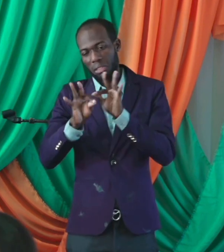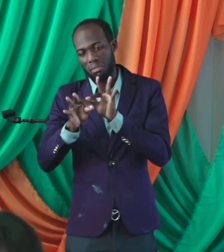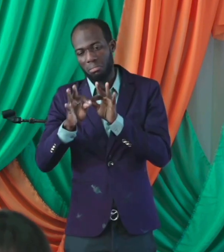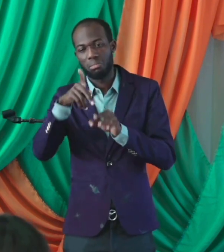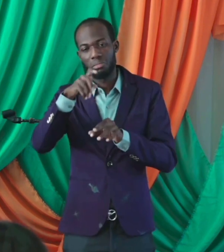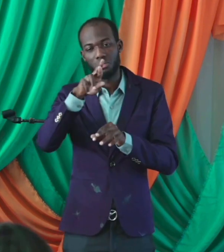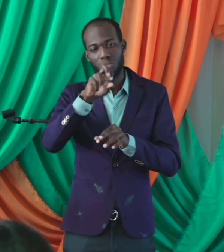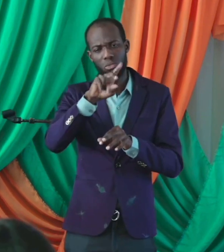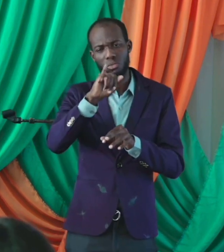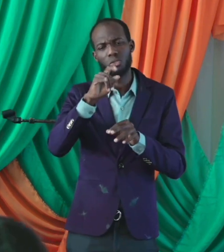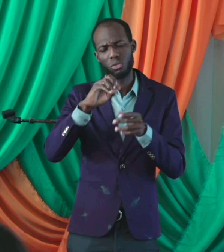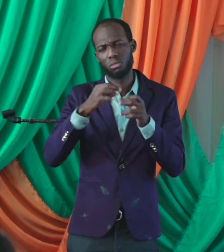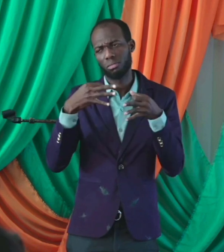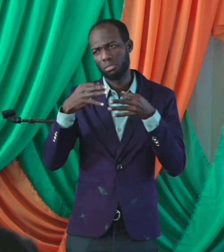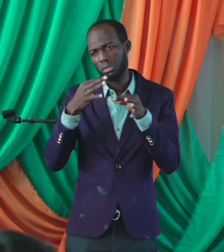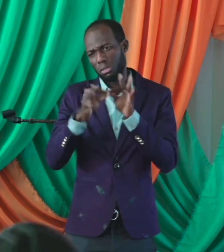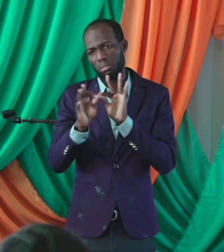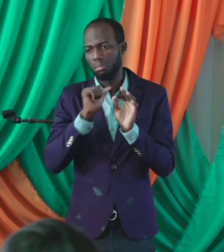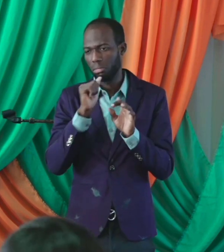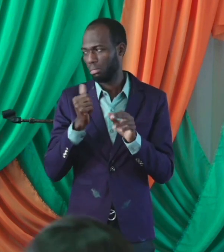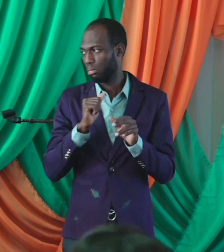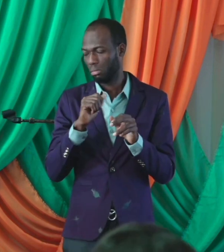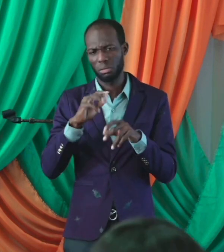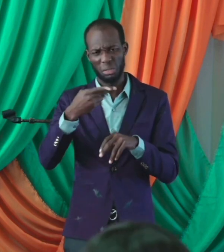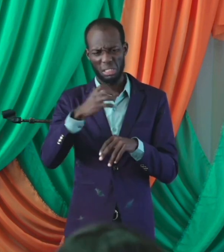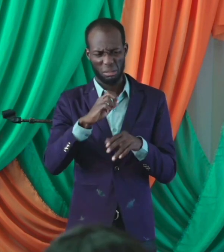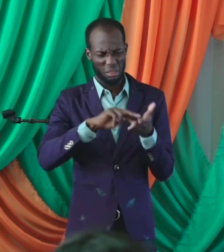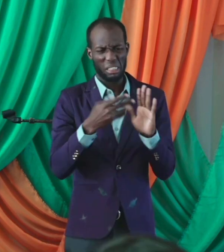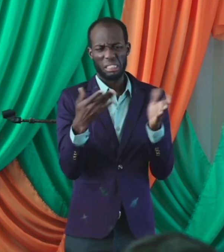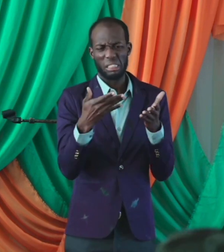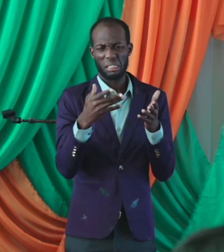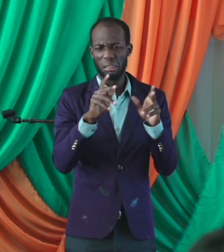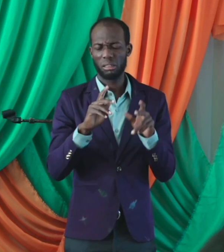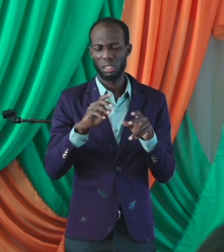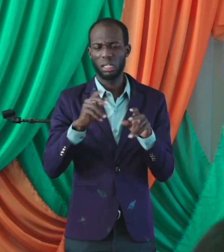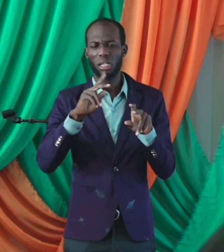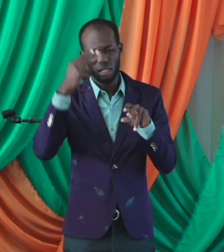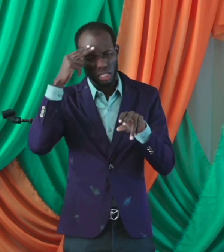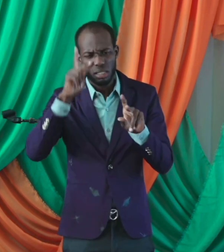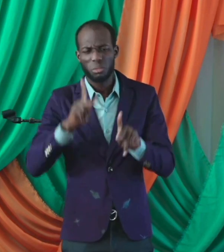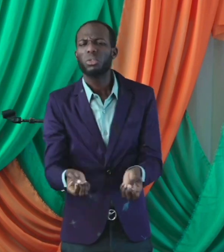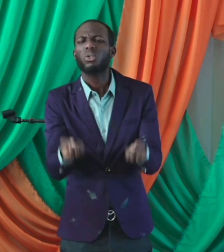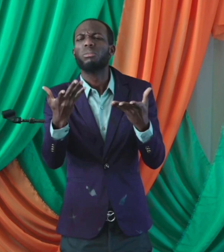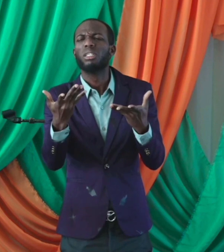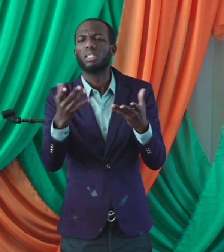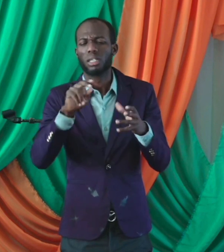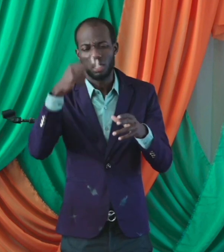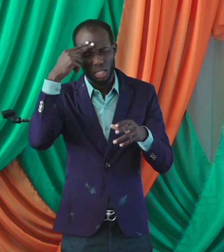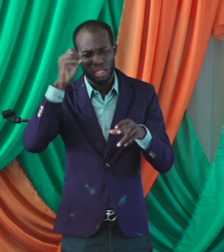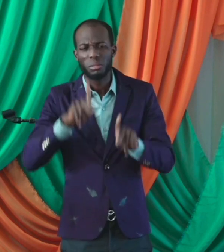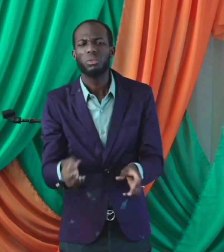Ok, provisoirement, pour qu'on comprenne de qui ça n'a pas parlé. Il a parlé d'handicapé. Combien nous y en Haïti?